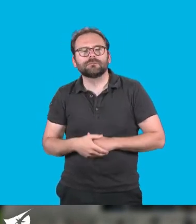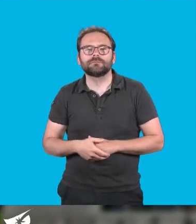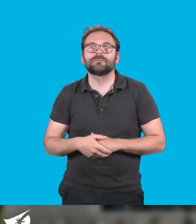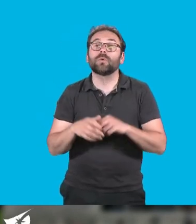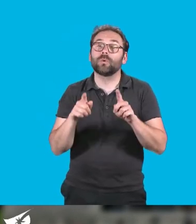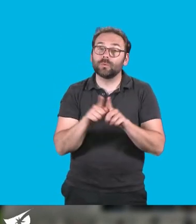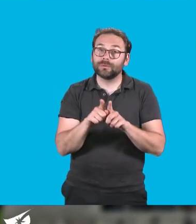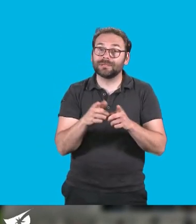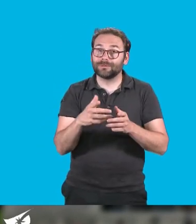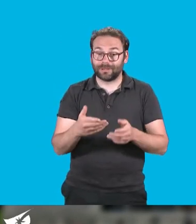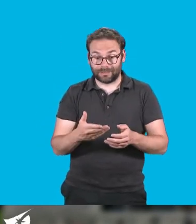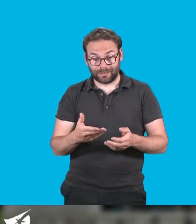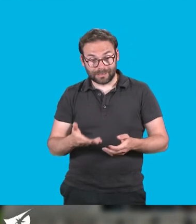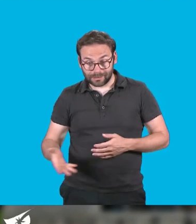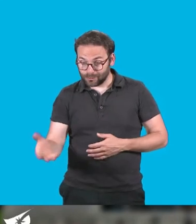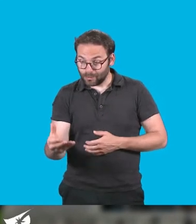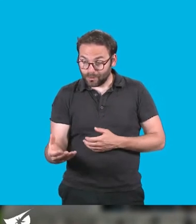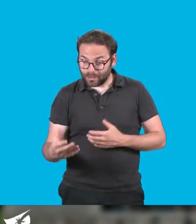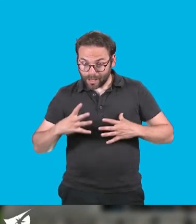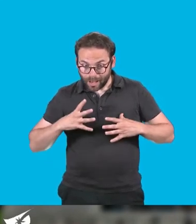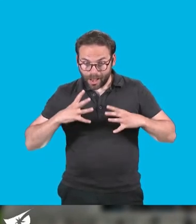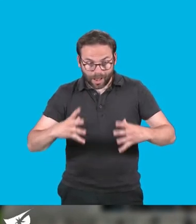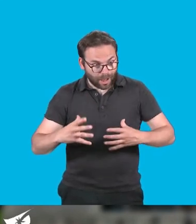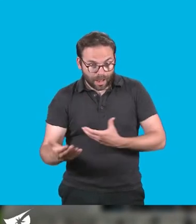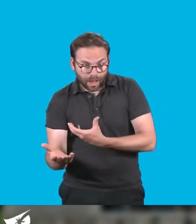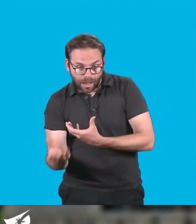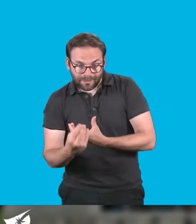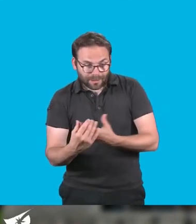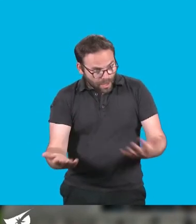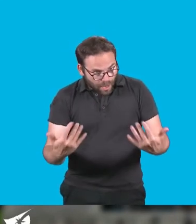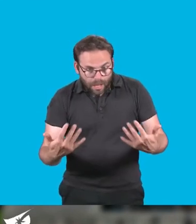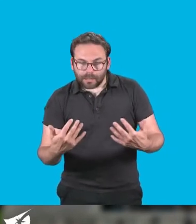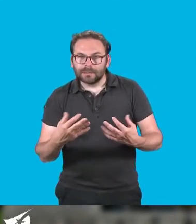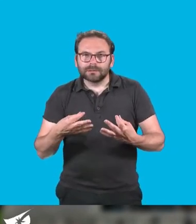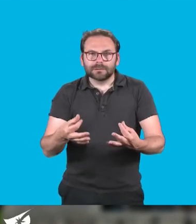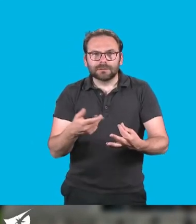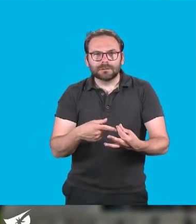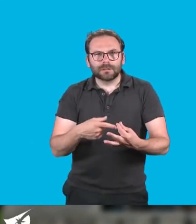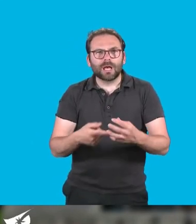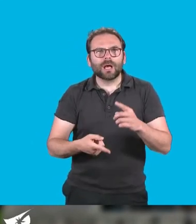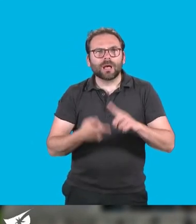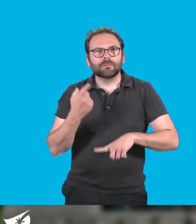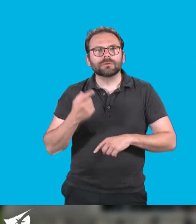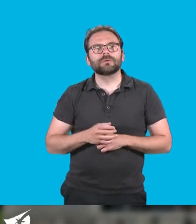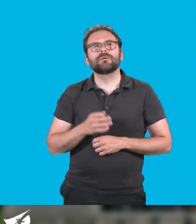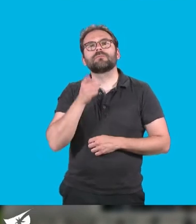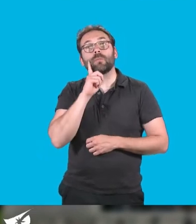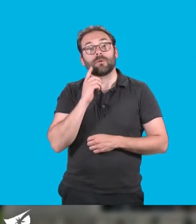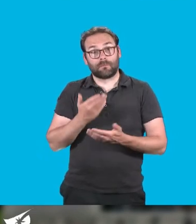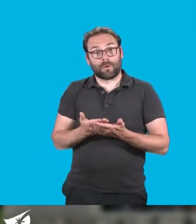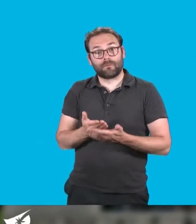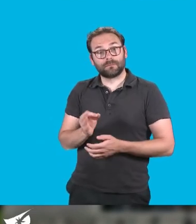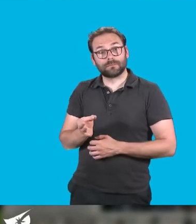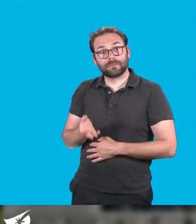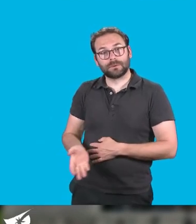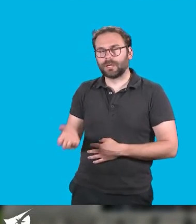l'appropriation par l'ensemble des acteurs est aussi éminemment importante. parce que vous le voyez, cela atteste, à mon